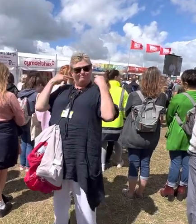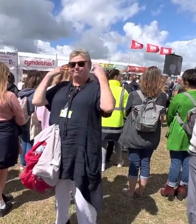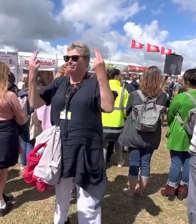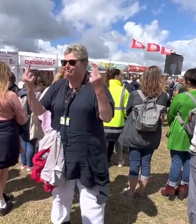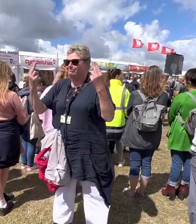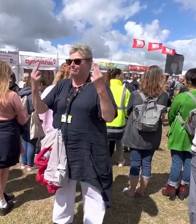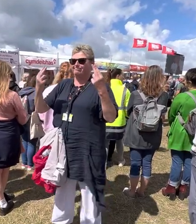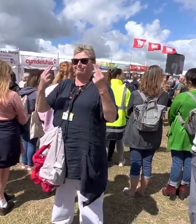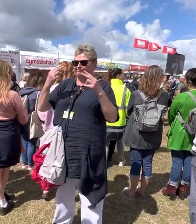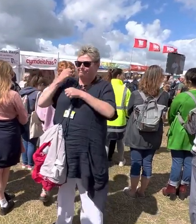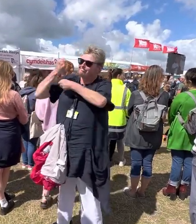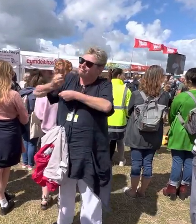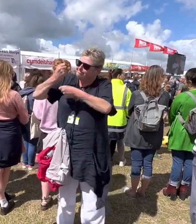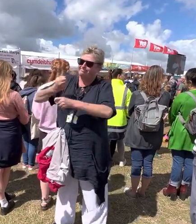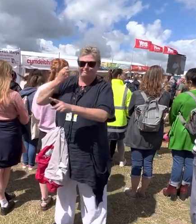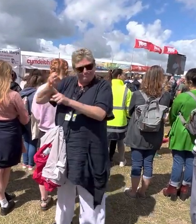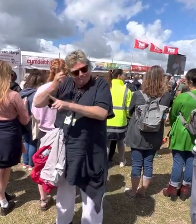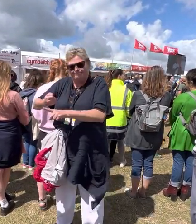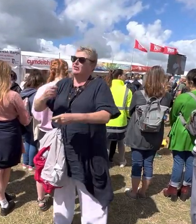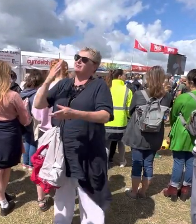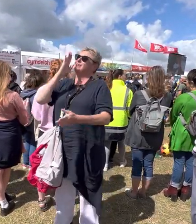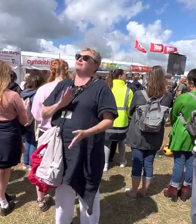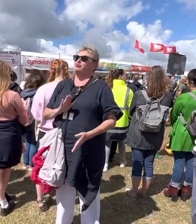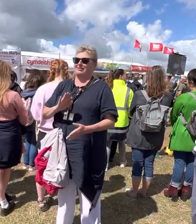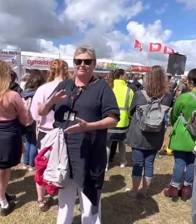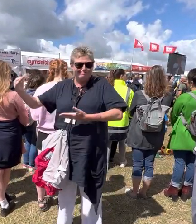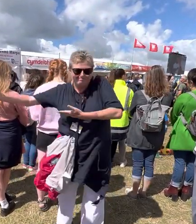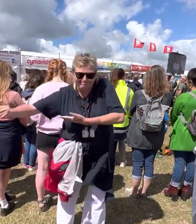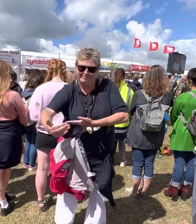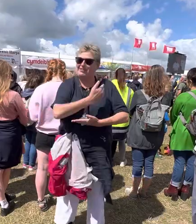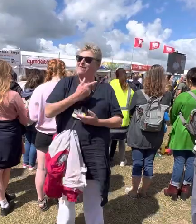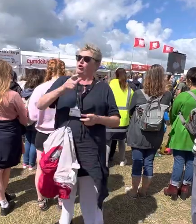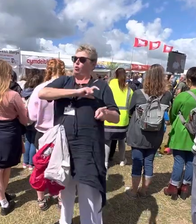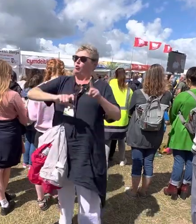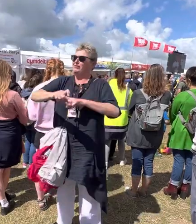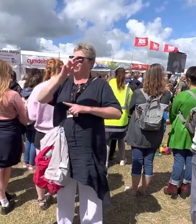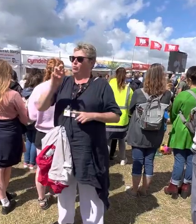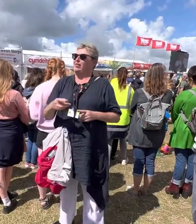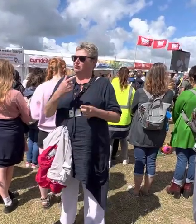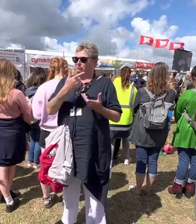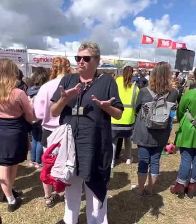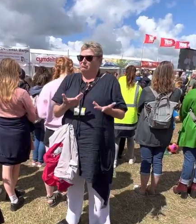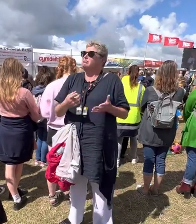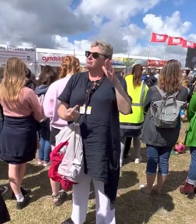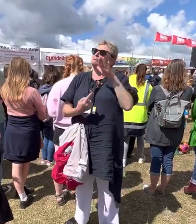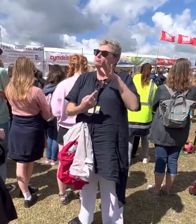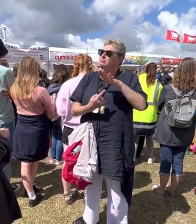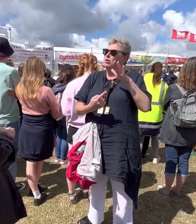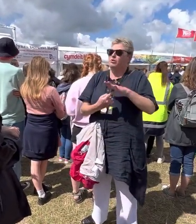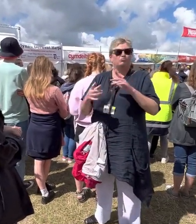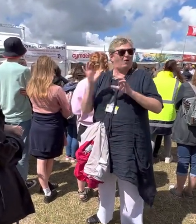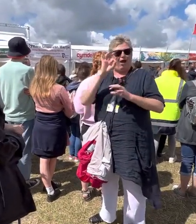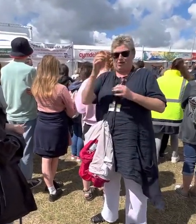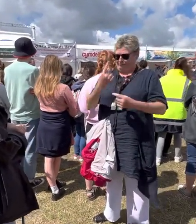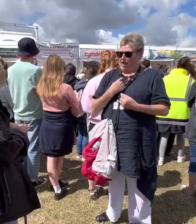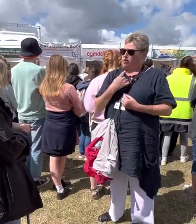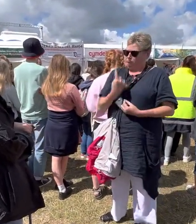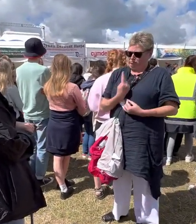ddechrau ymgyrchu o ddifri i achub ein cymunedau Cymraeg. A dwi'n meddwl bod yn bwysig iawn bod ni'n gofyn i ni'n hunan, os nad